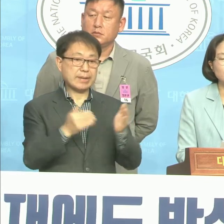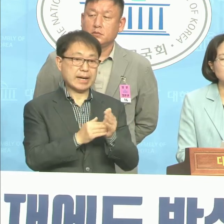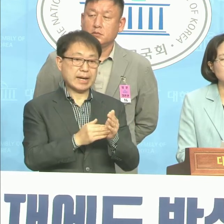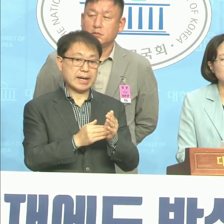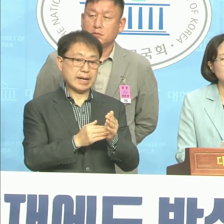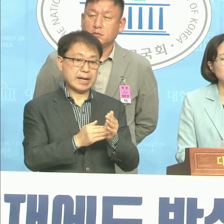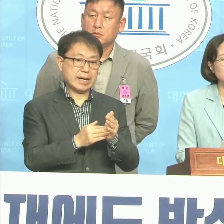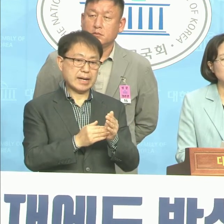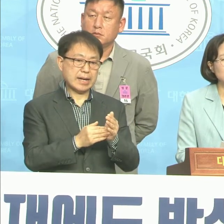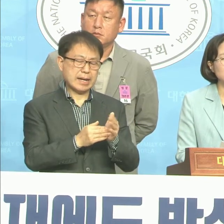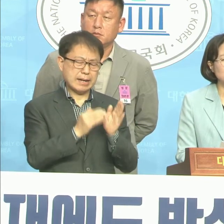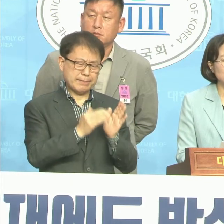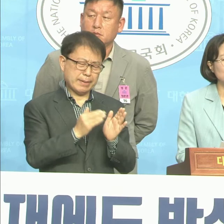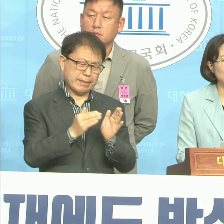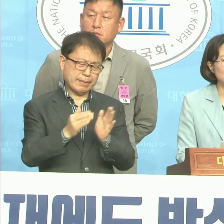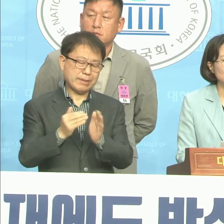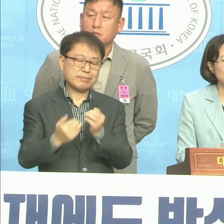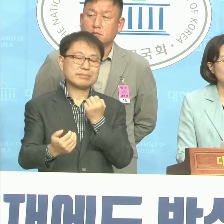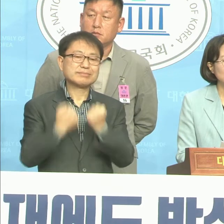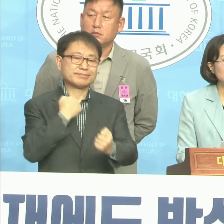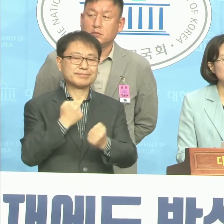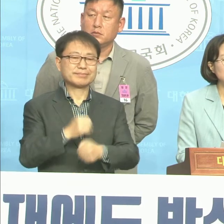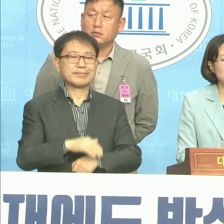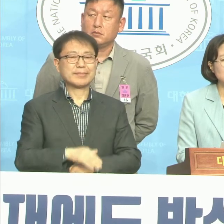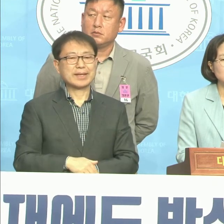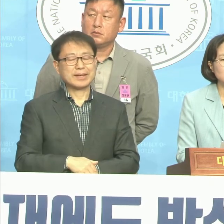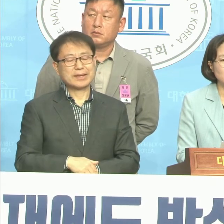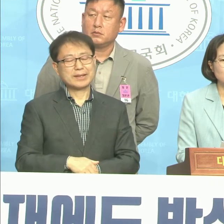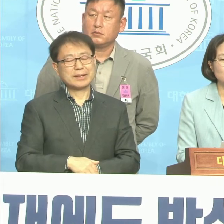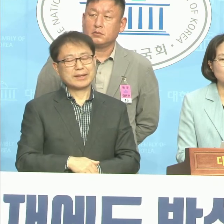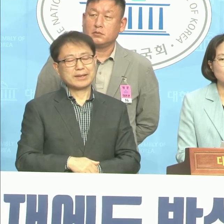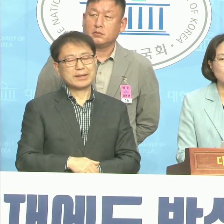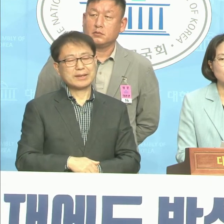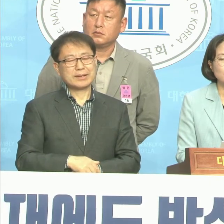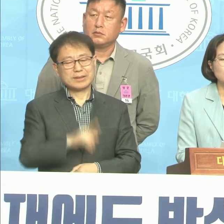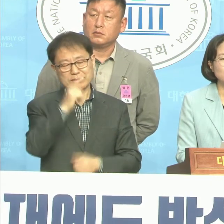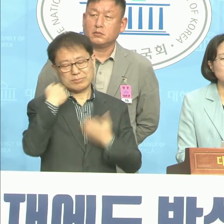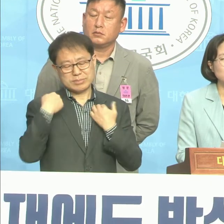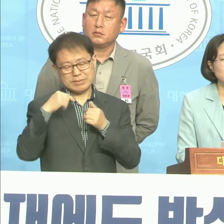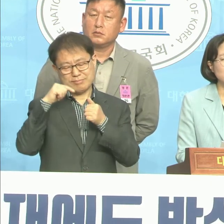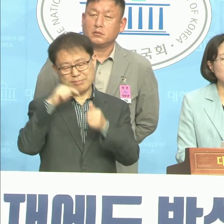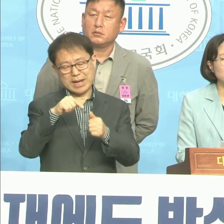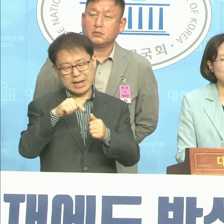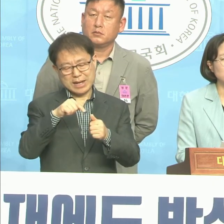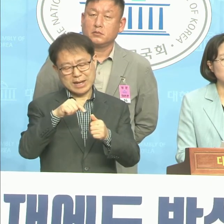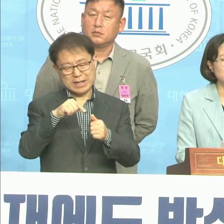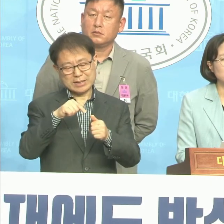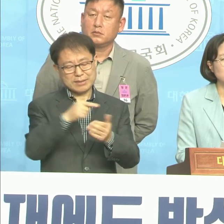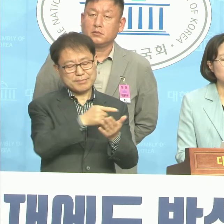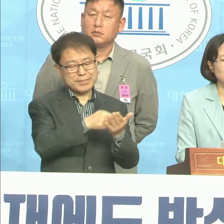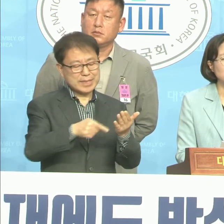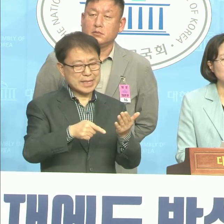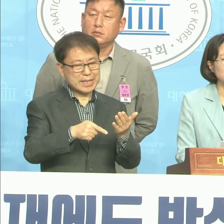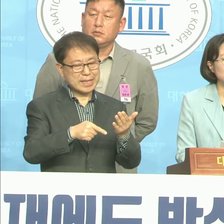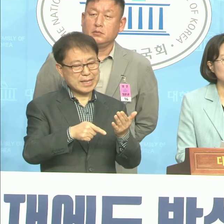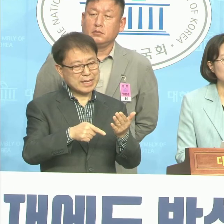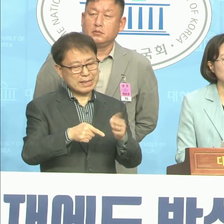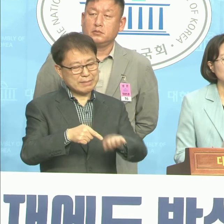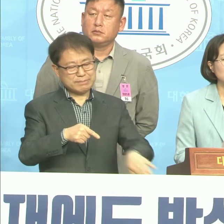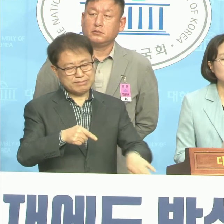지난한 과정 을 거쳤음에도 행정제재 는 따로 있고 이 분들의 피해 구제 능 원